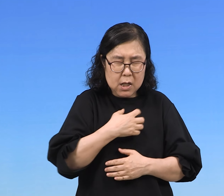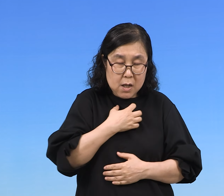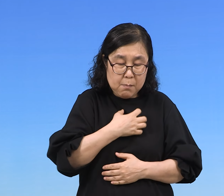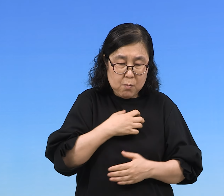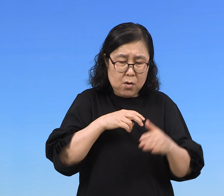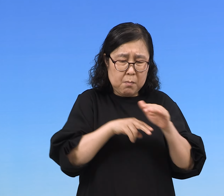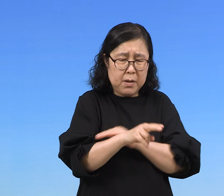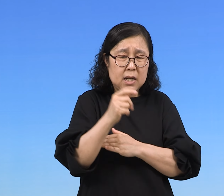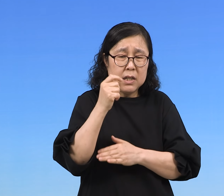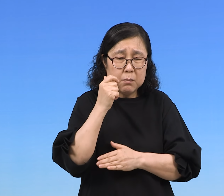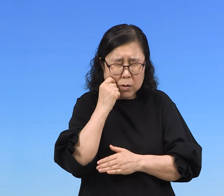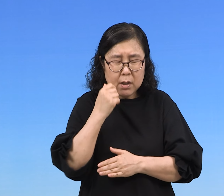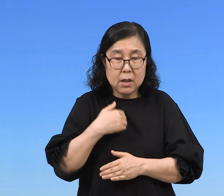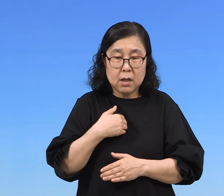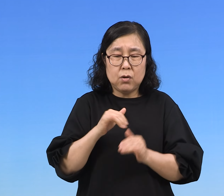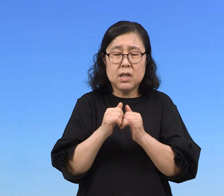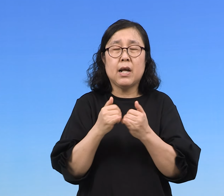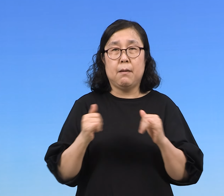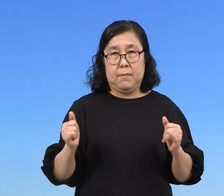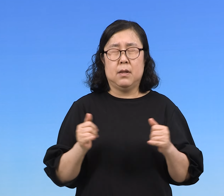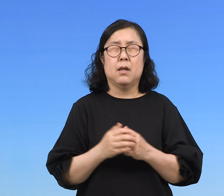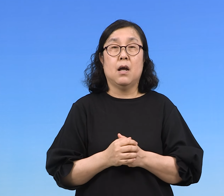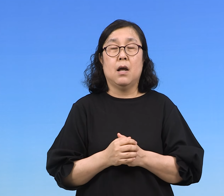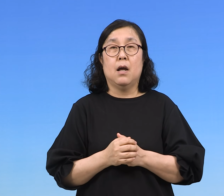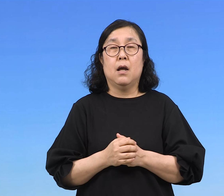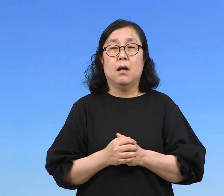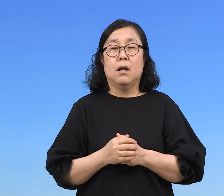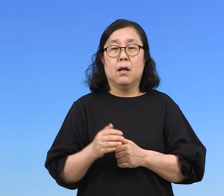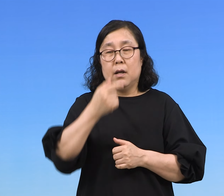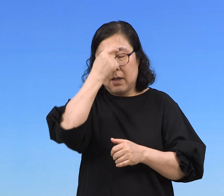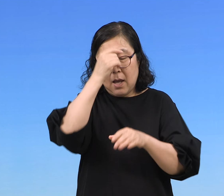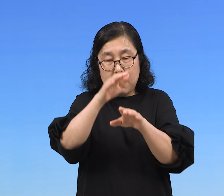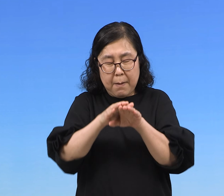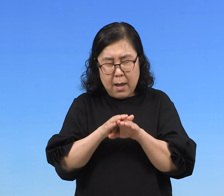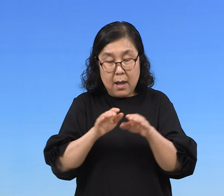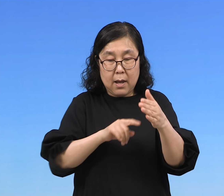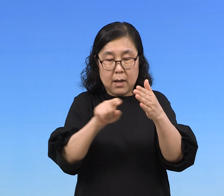슬픔을 피하지 못하는 게 우리 인생입니다. 오늘 예배 가운데